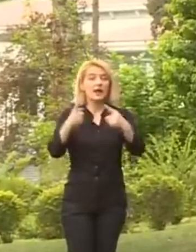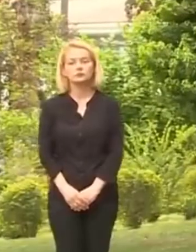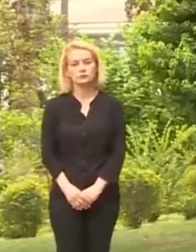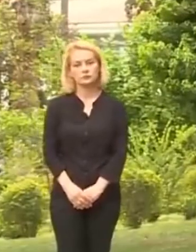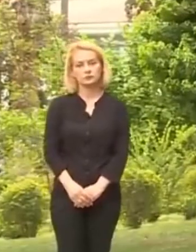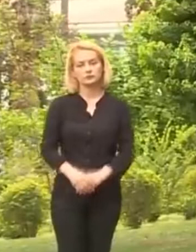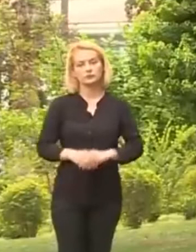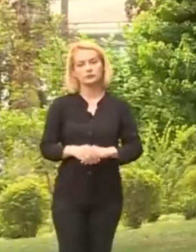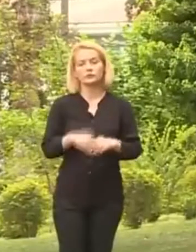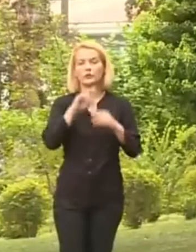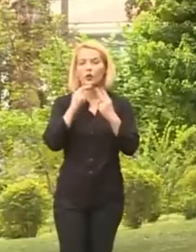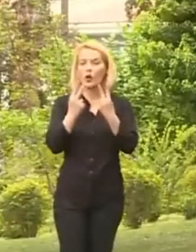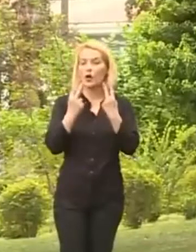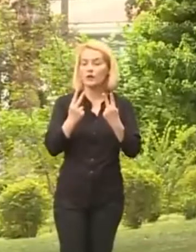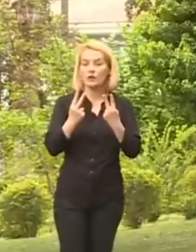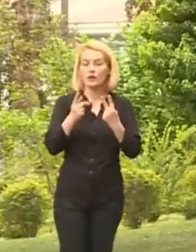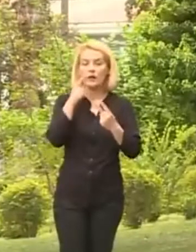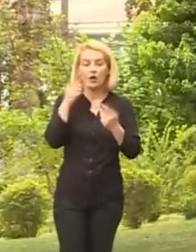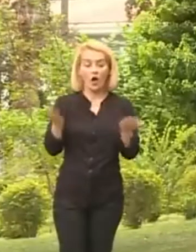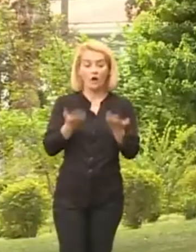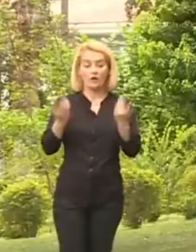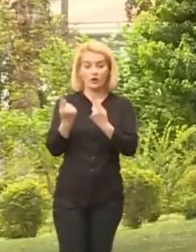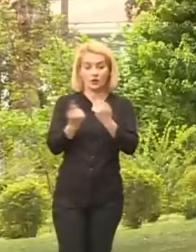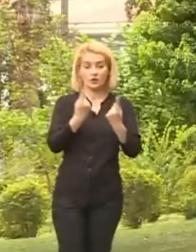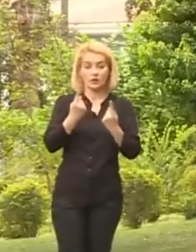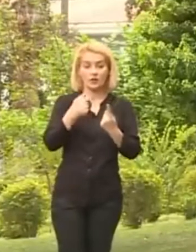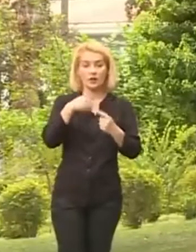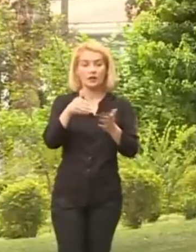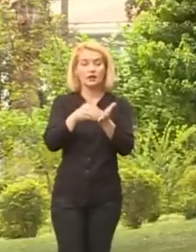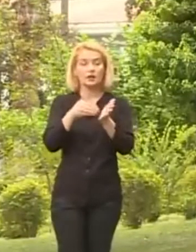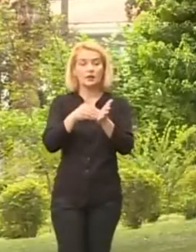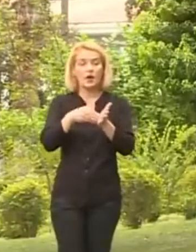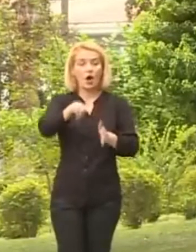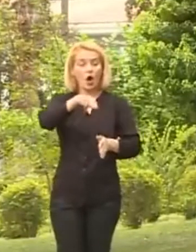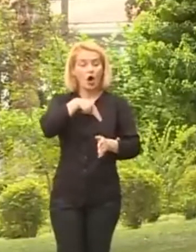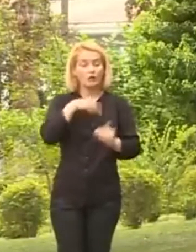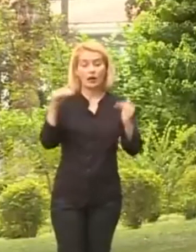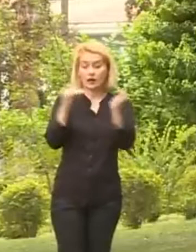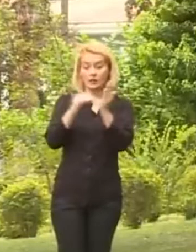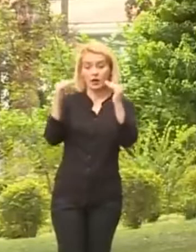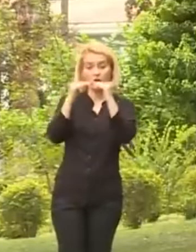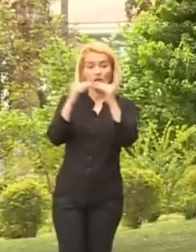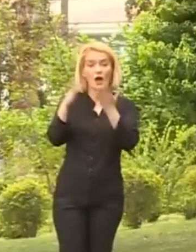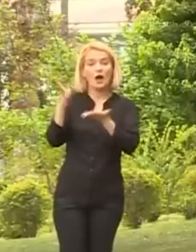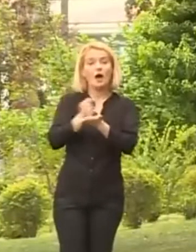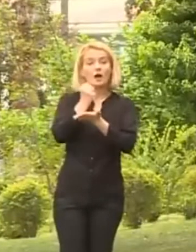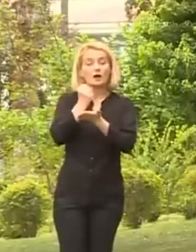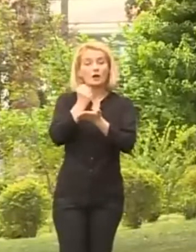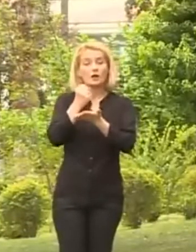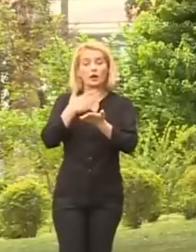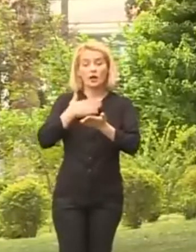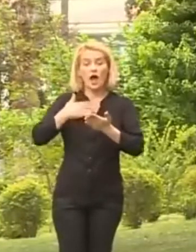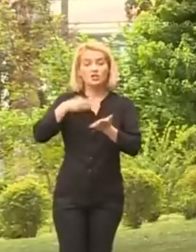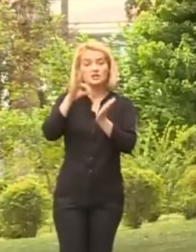границите. Многу е битно во вонредна ситуација сите да сме одговорни и да сме согласни за постигнувањето на